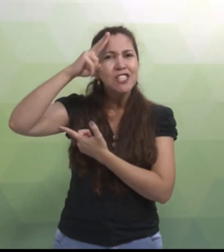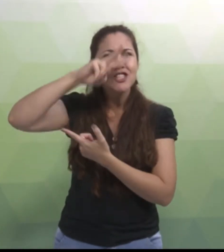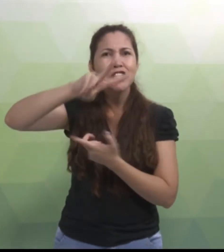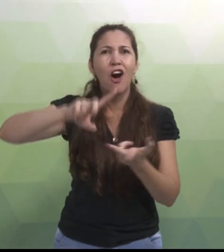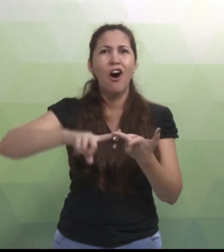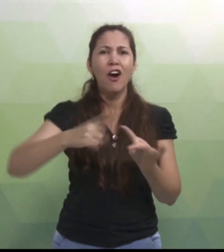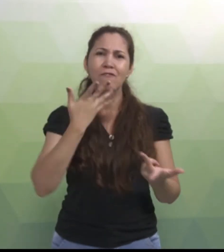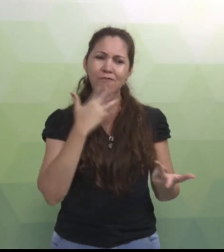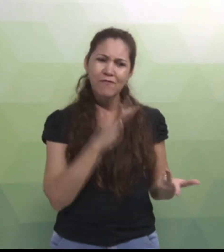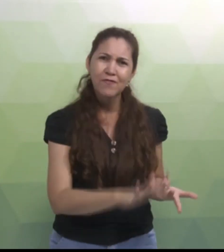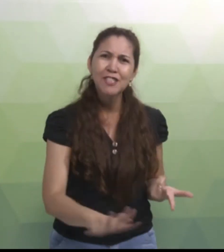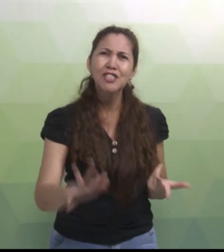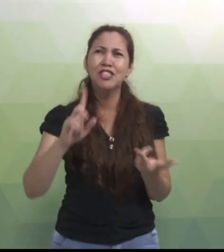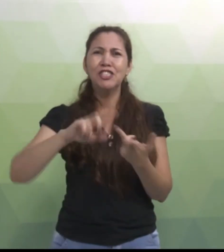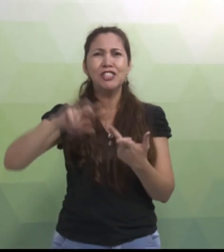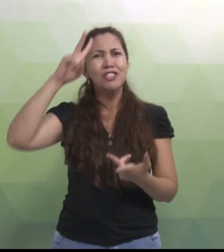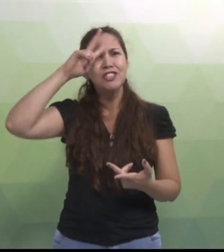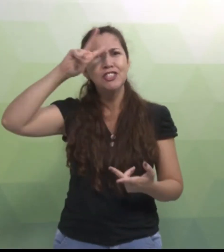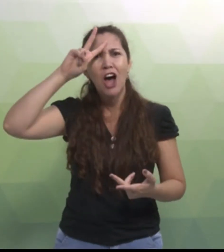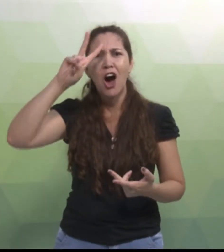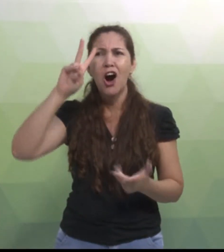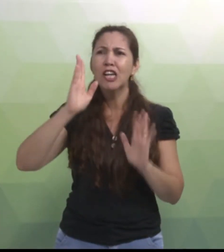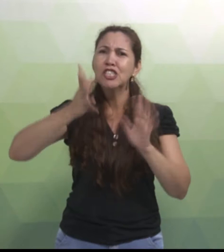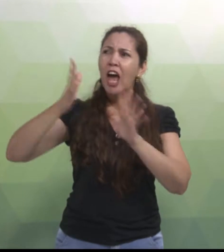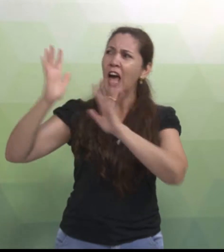infantis, histórias todas